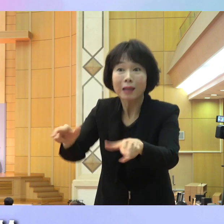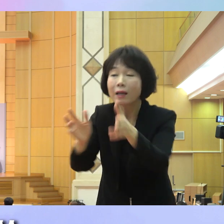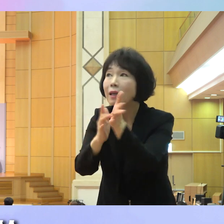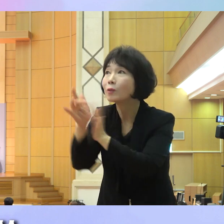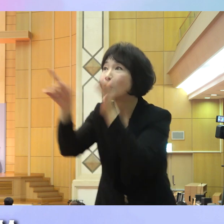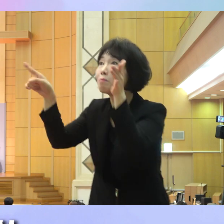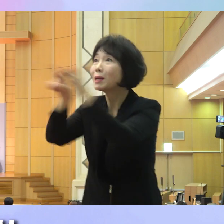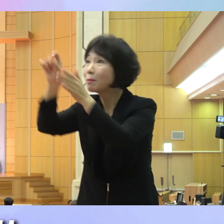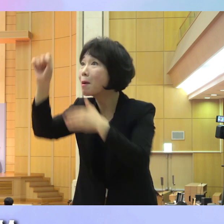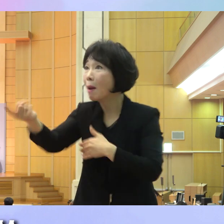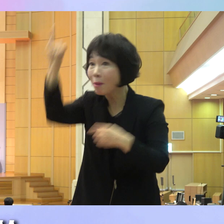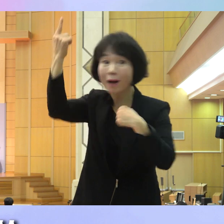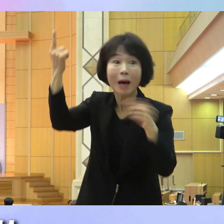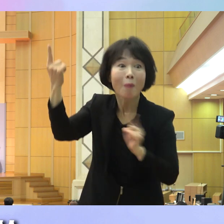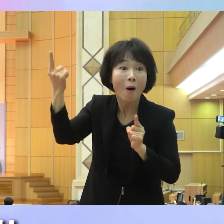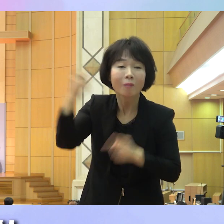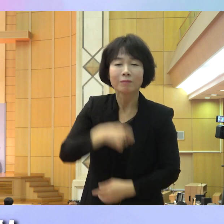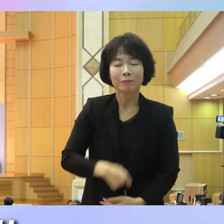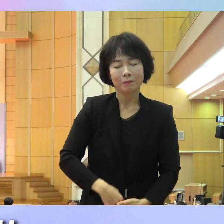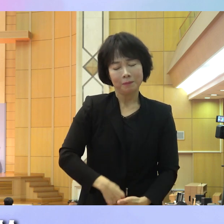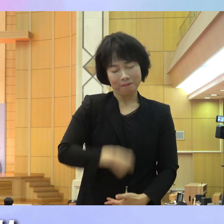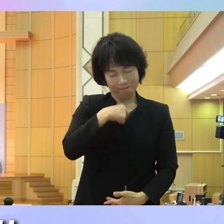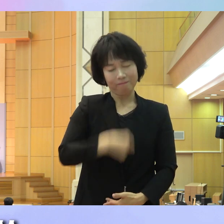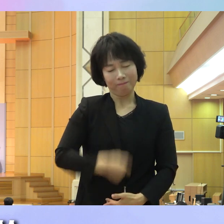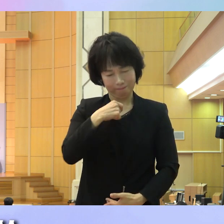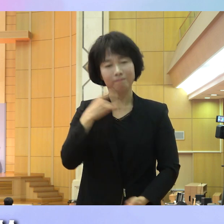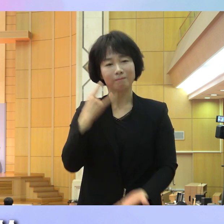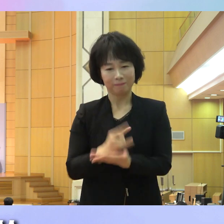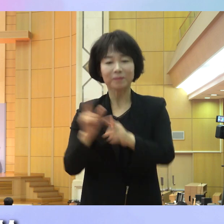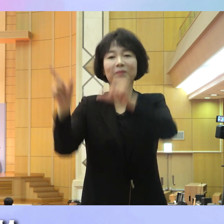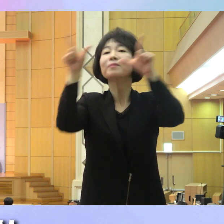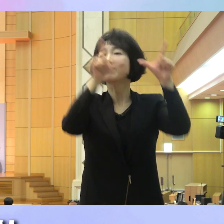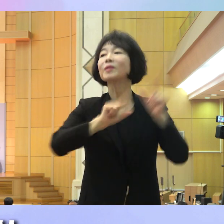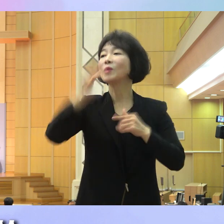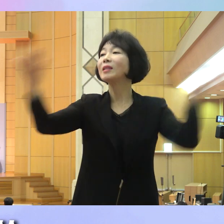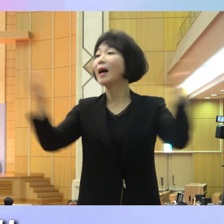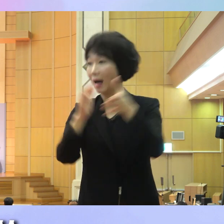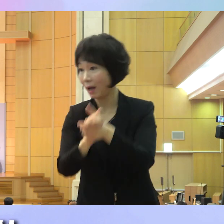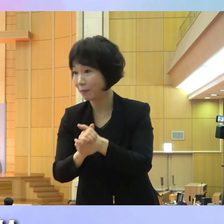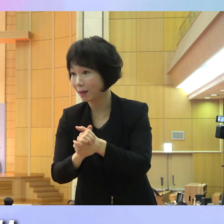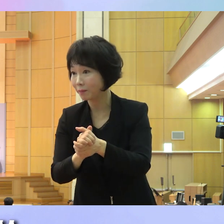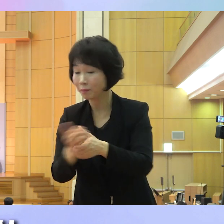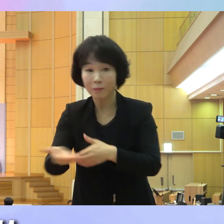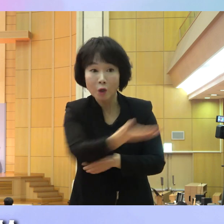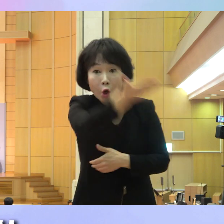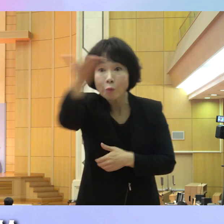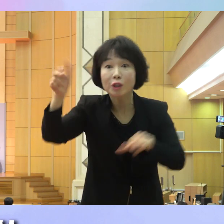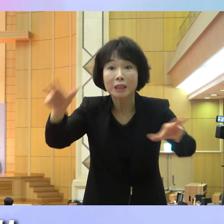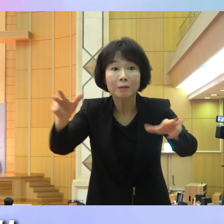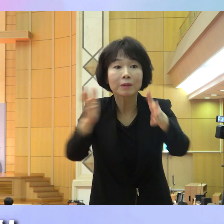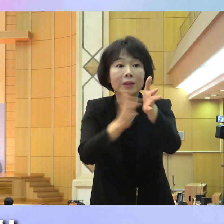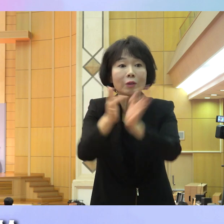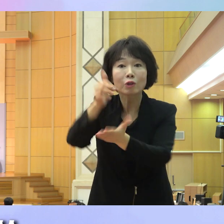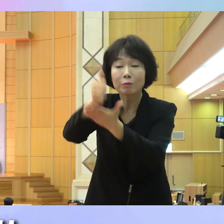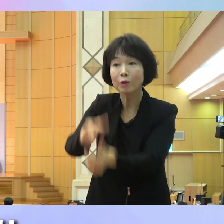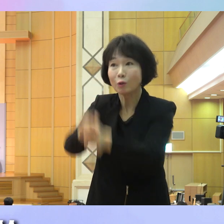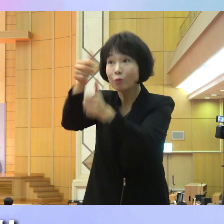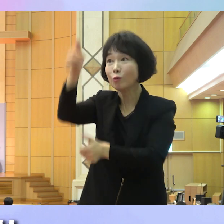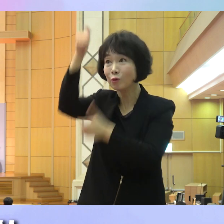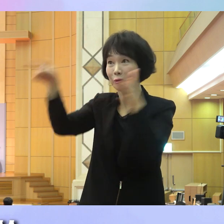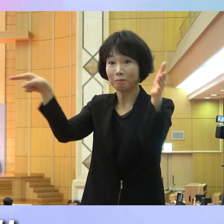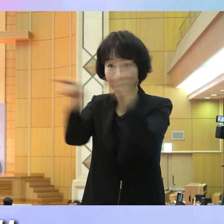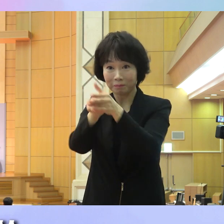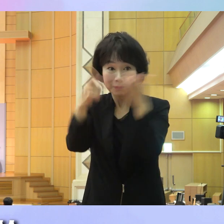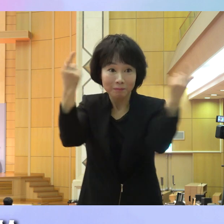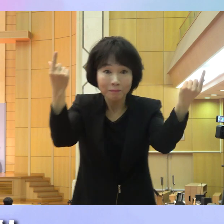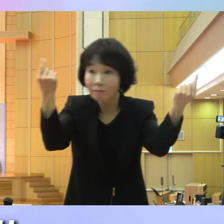이제 의인으로 살게 하려 하심이라. 할렐루야. 여기 있는 분들은 예수님을 구주로 믿는다면